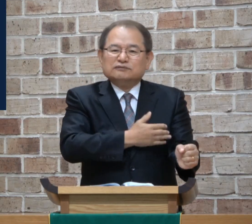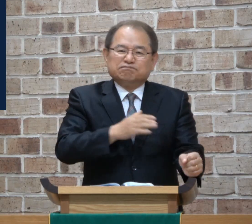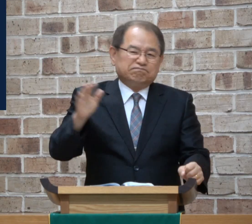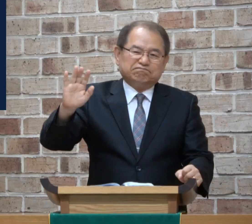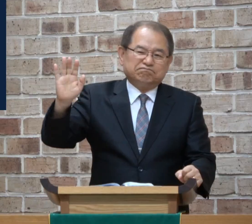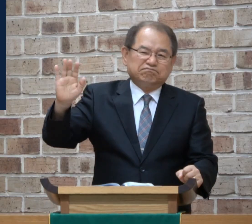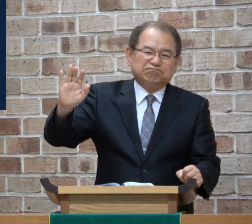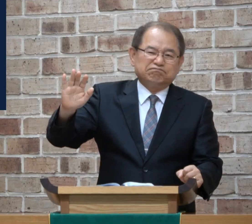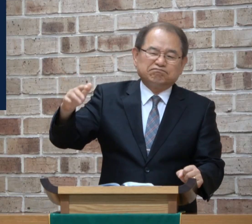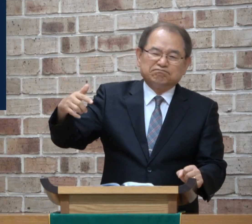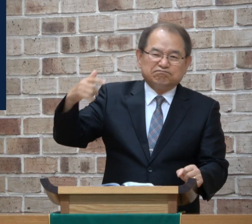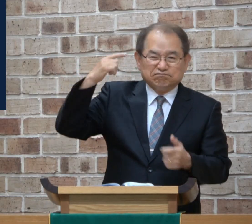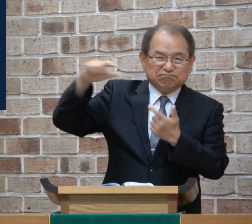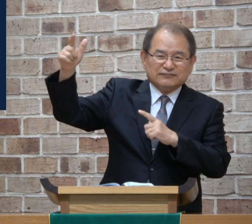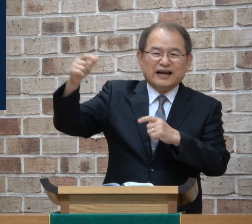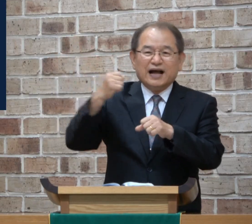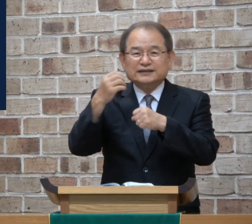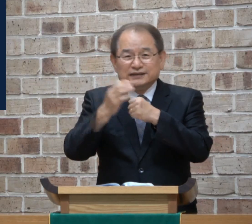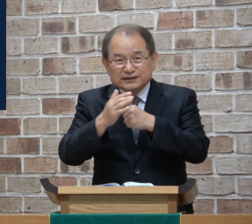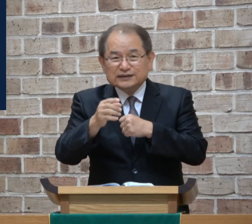능력은 부인하니 이 같은 자들에게서